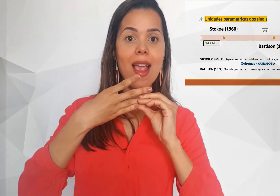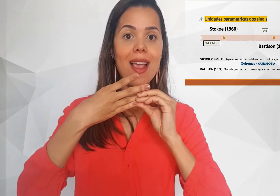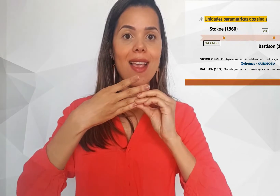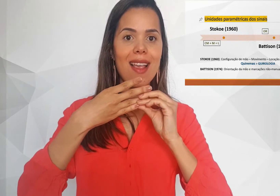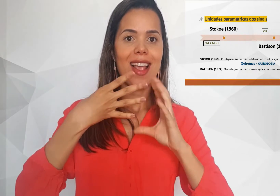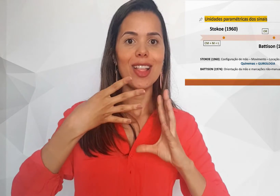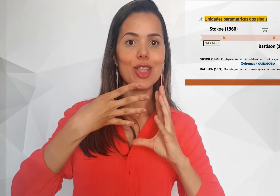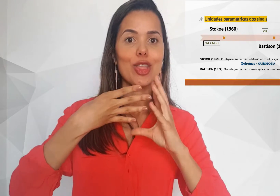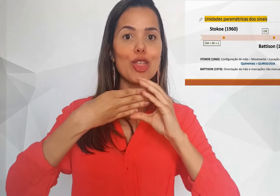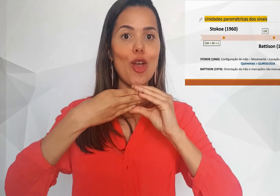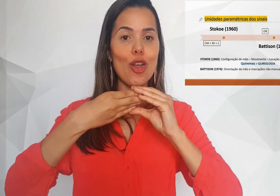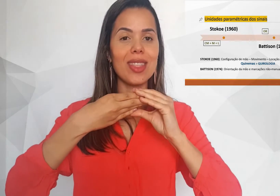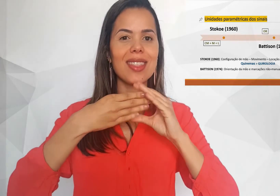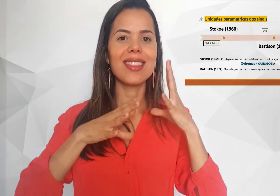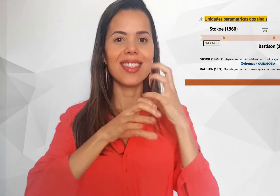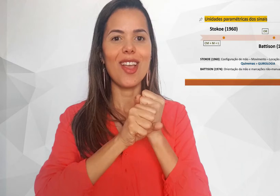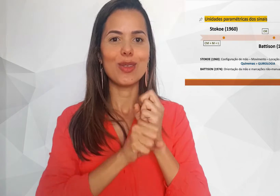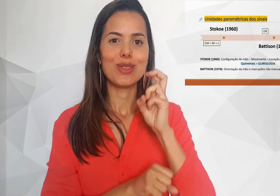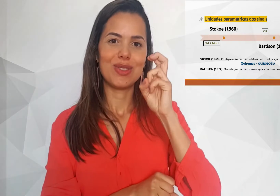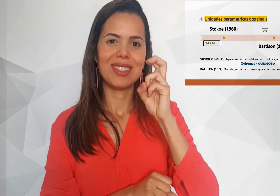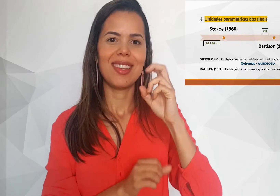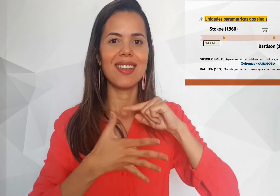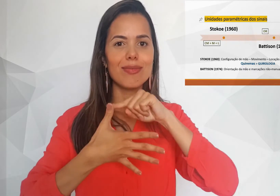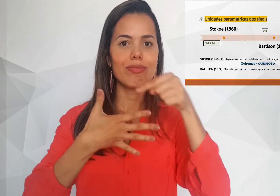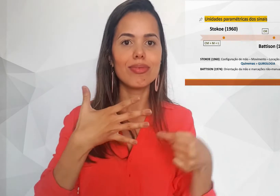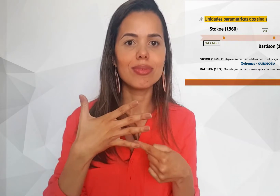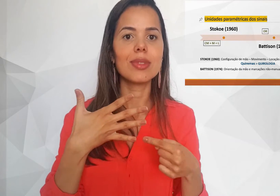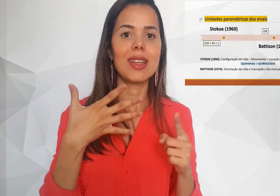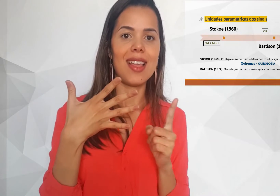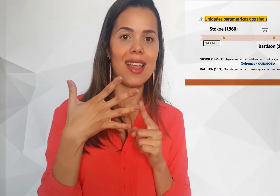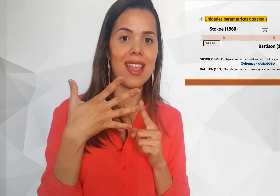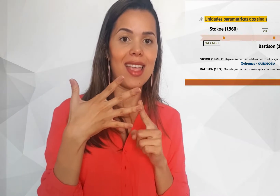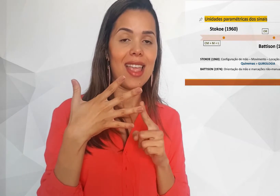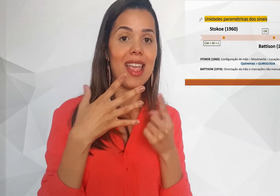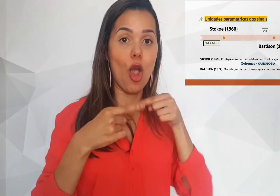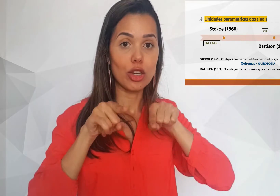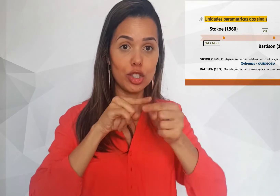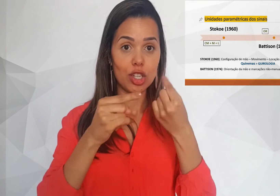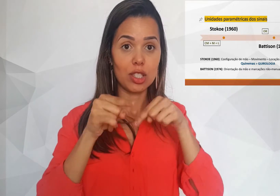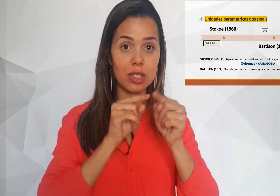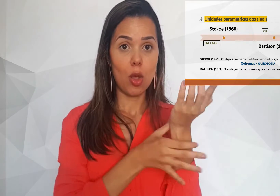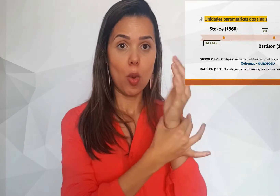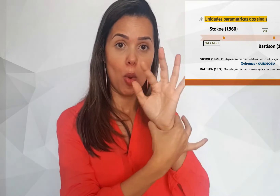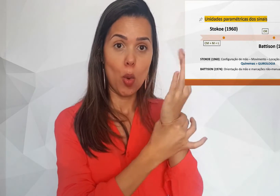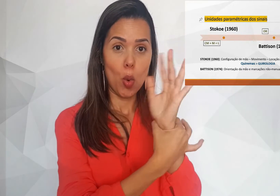nesses grupos de língua de sinais, mais dois aspectos ou unidades de dois tipos são elas, né? A direção